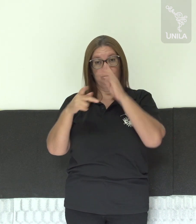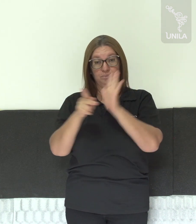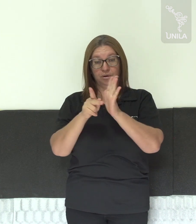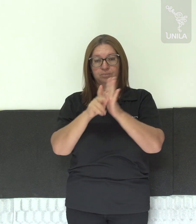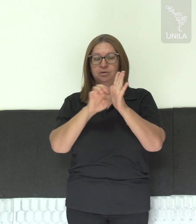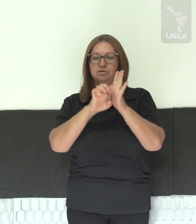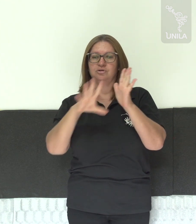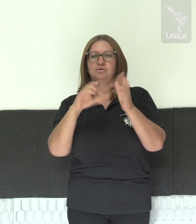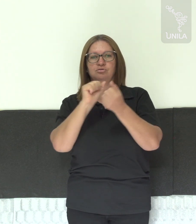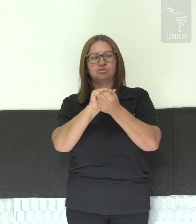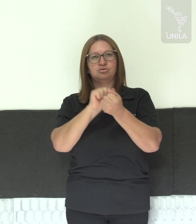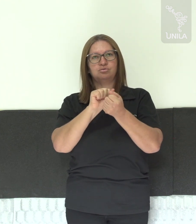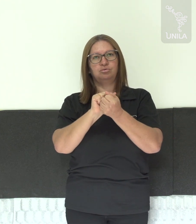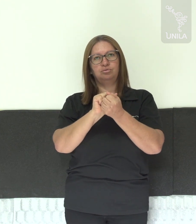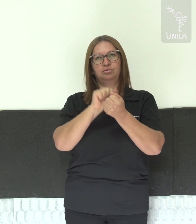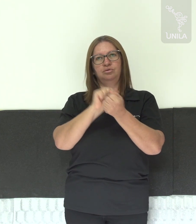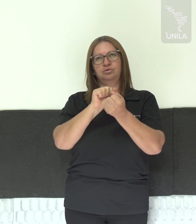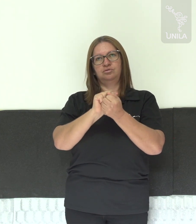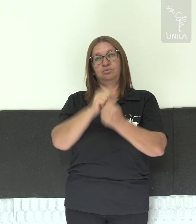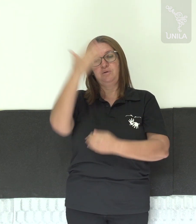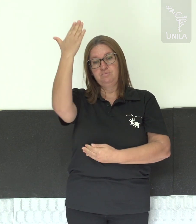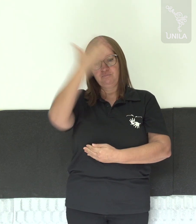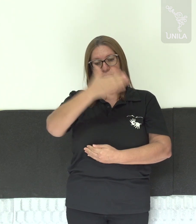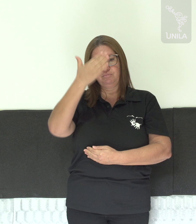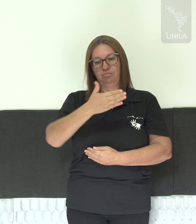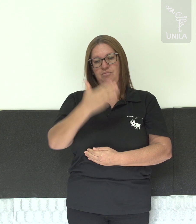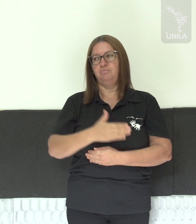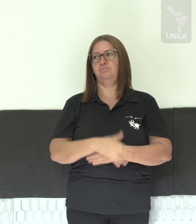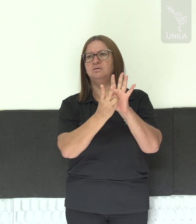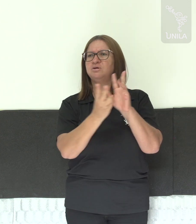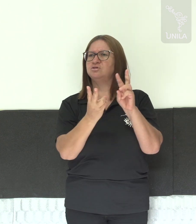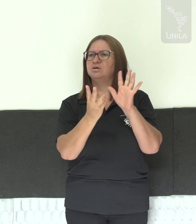edital, acompanhado de exames comprobatórios.